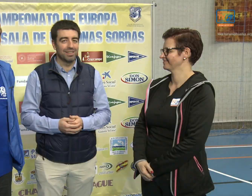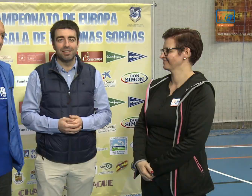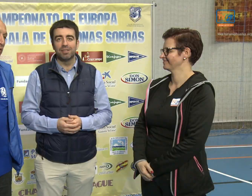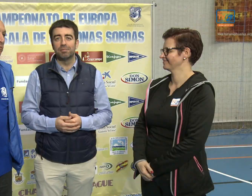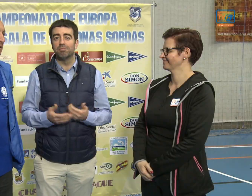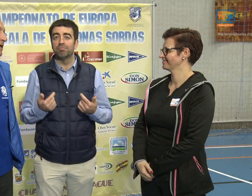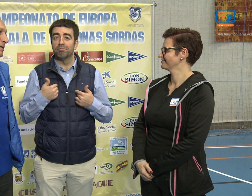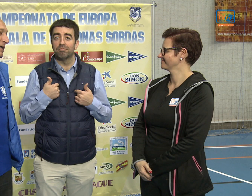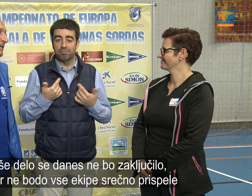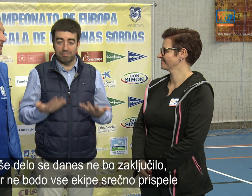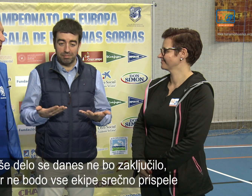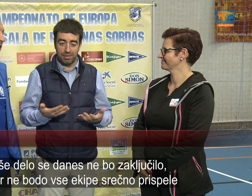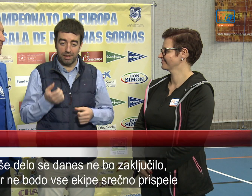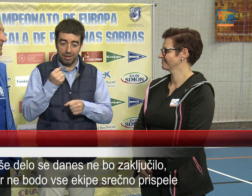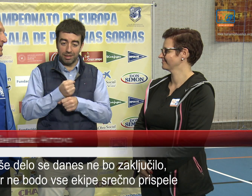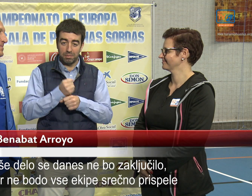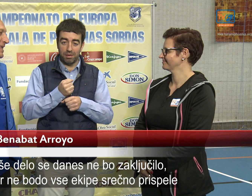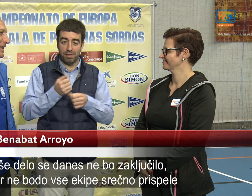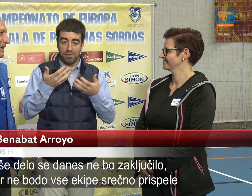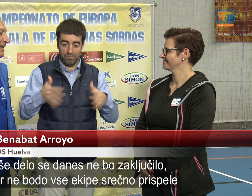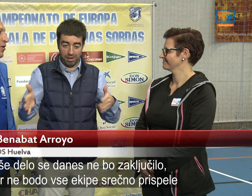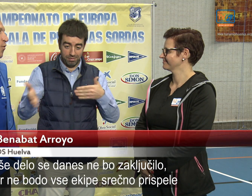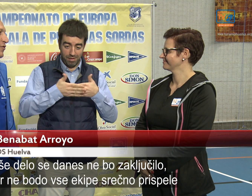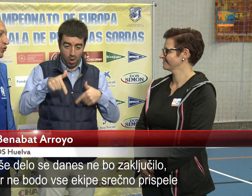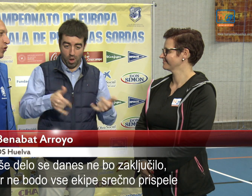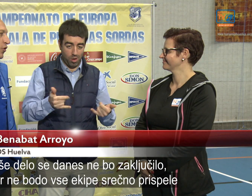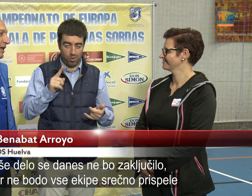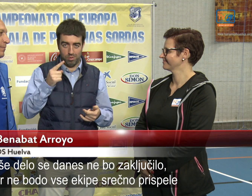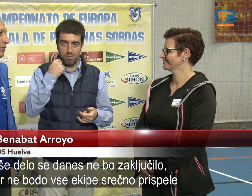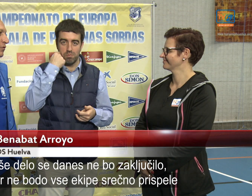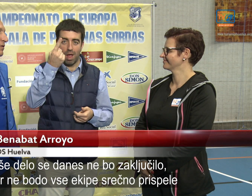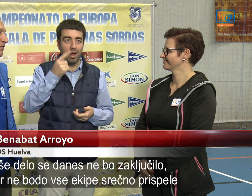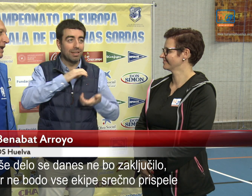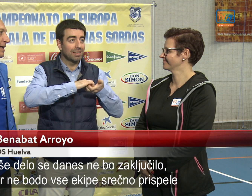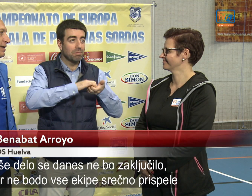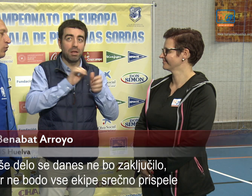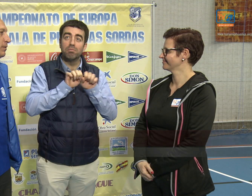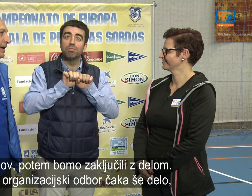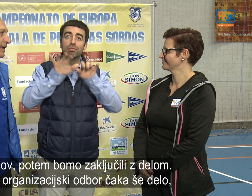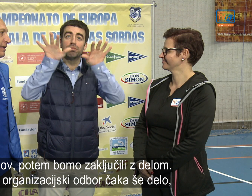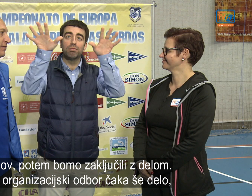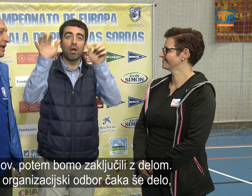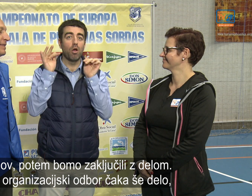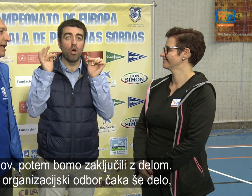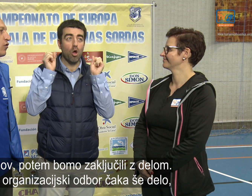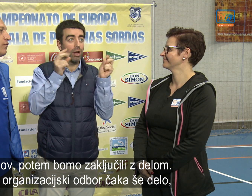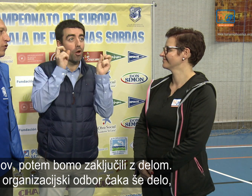Bueno, termina teóricamente mañana cuando todos los equipos salgan de Huelva y salgan tal conforme